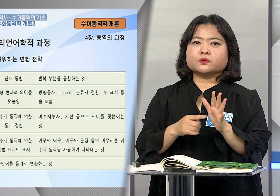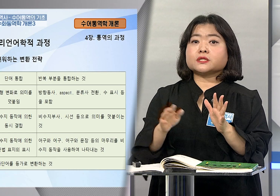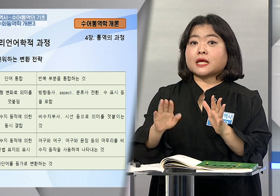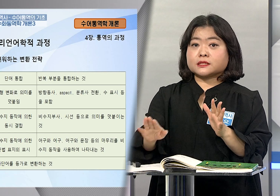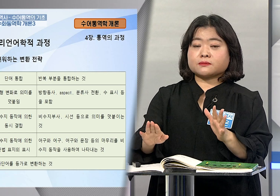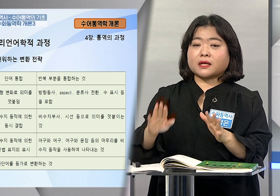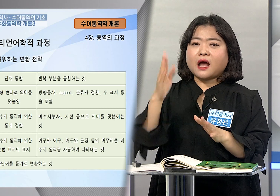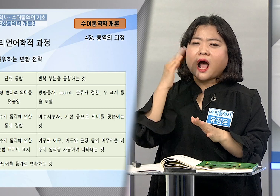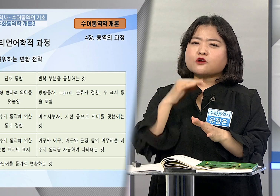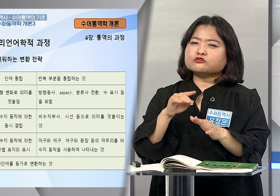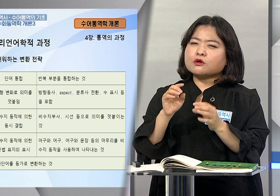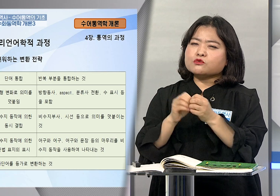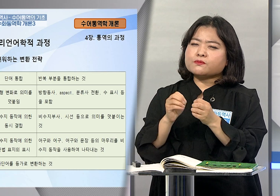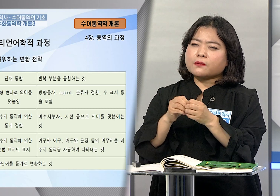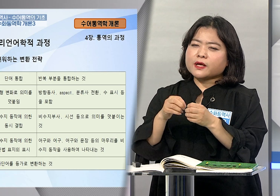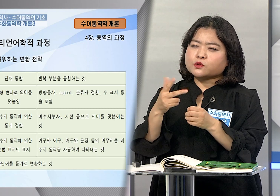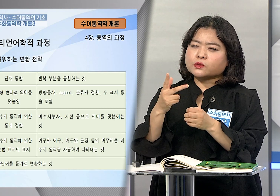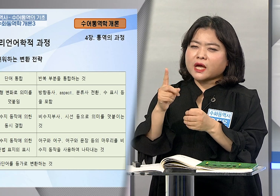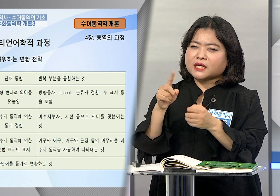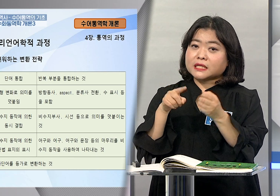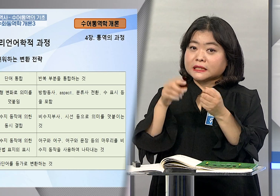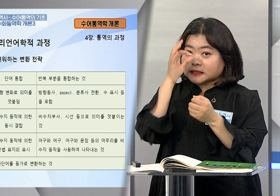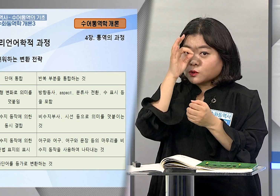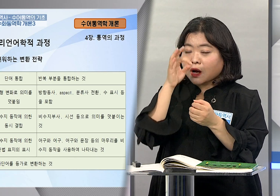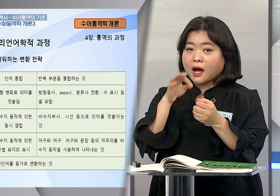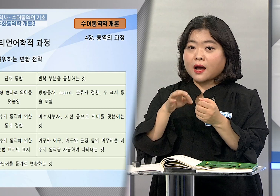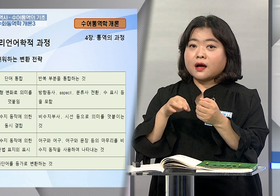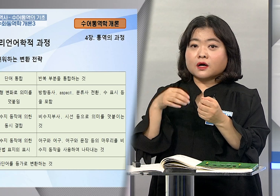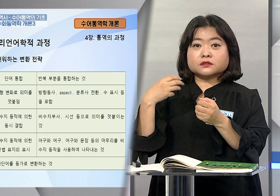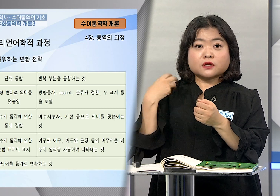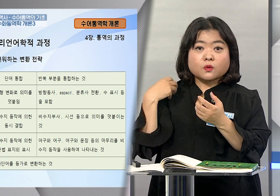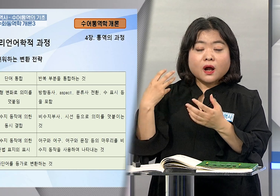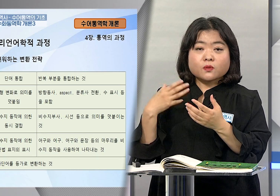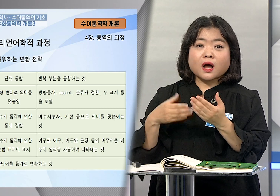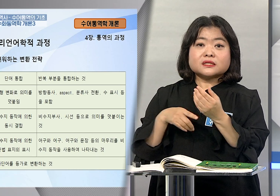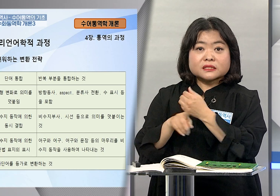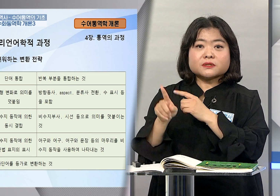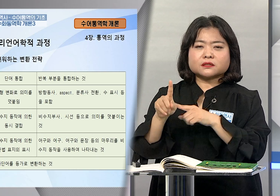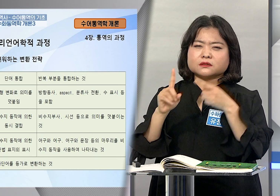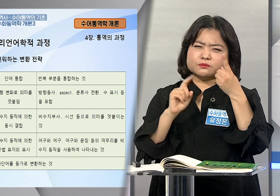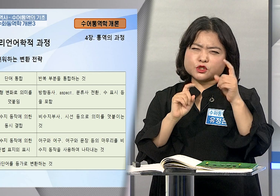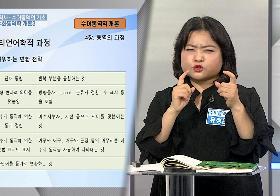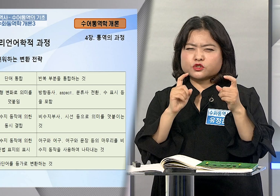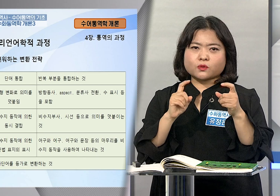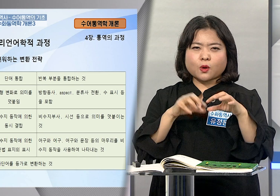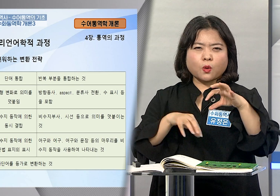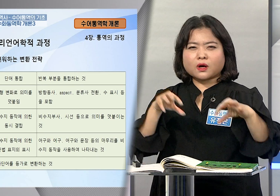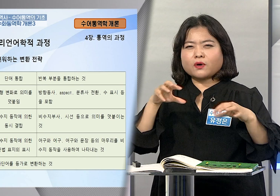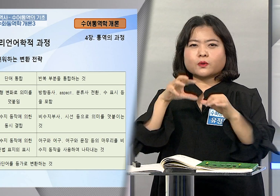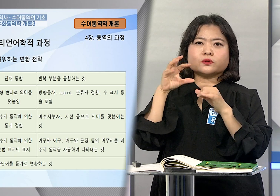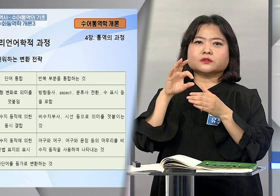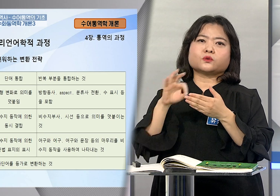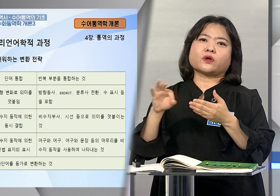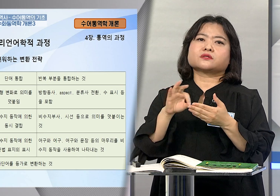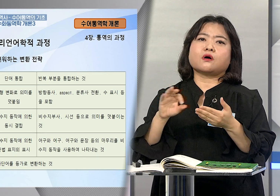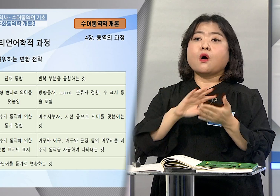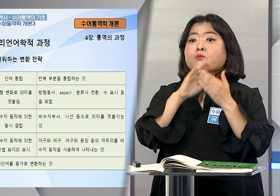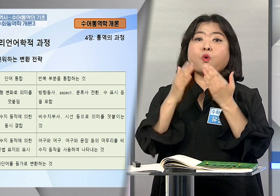표현되지 않지만 한국어 문법의 조사의 기능과 어떤 역할과 의미들은 비수지와 공간 활용을 통해서